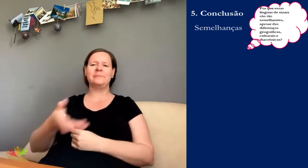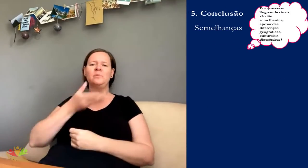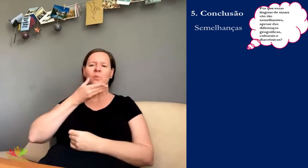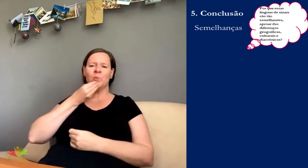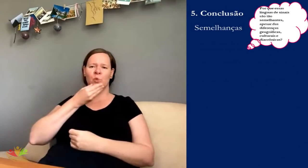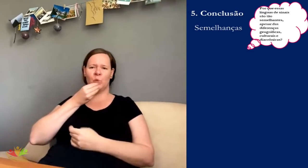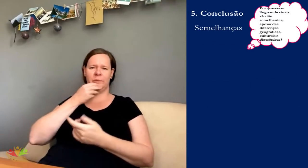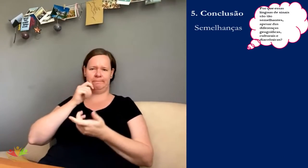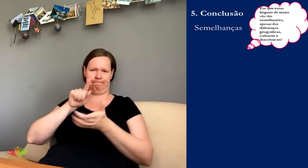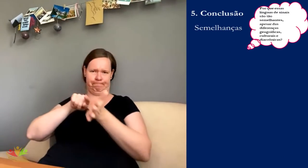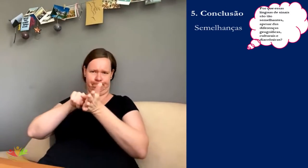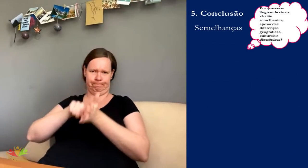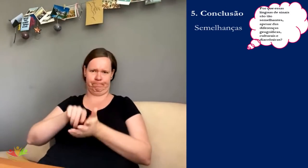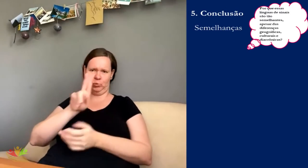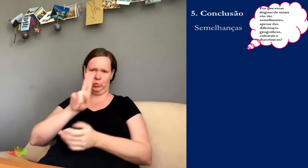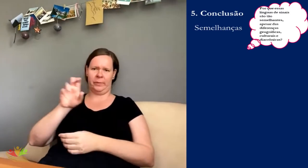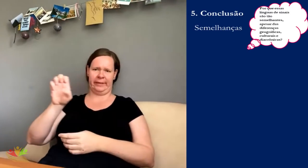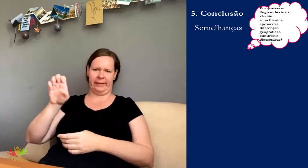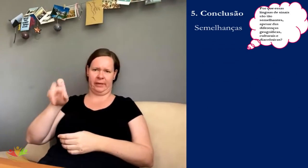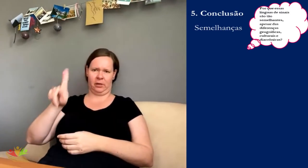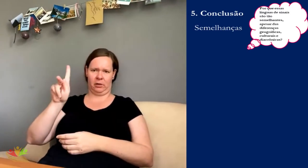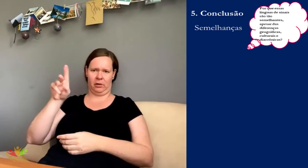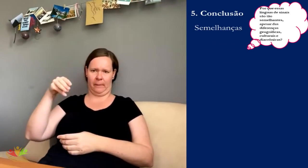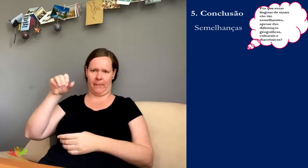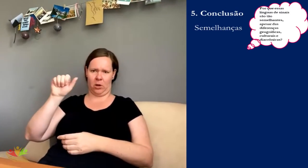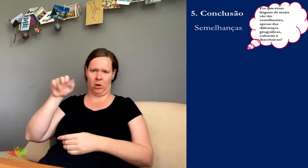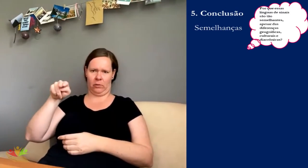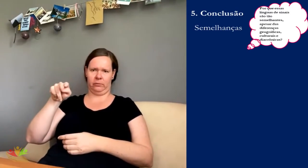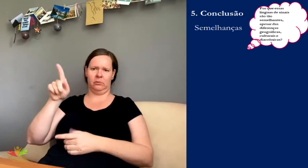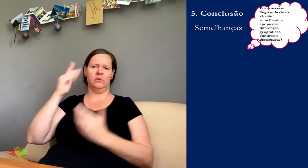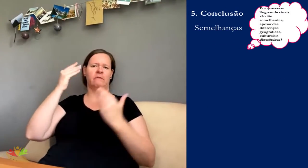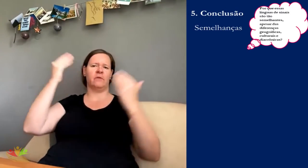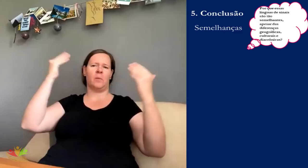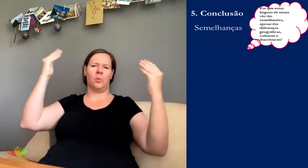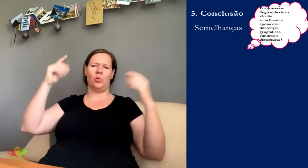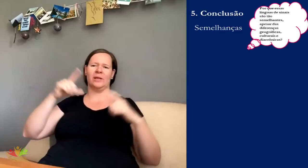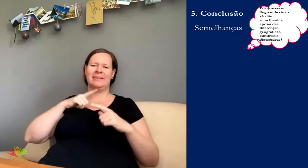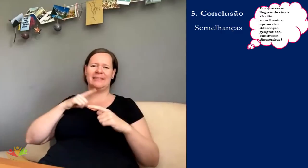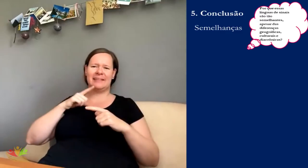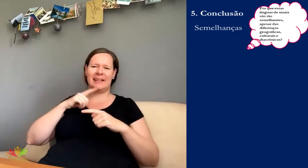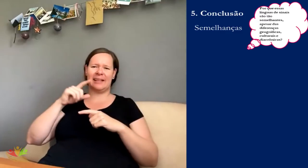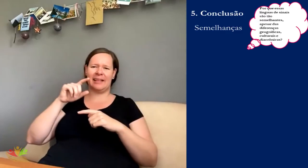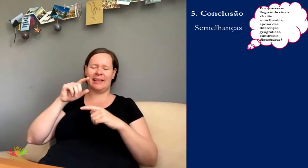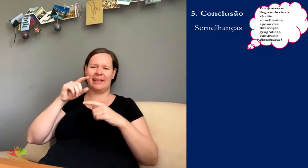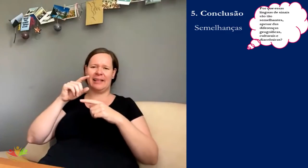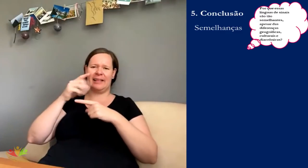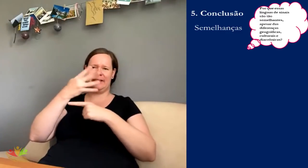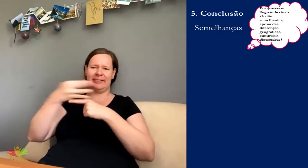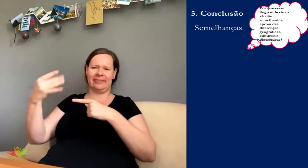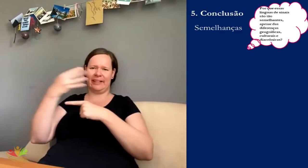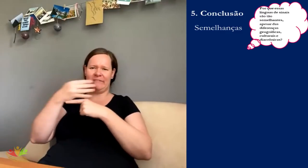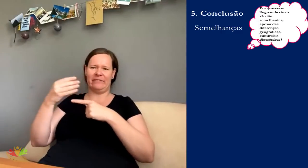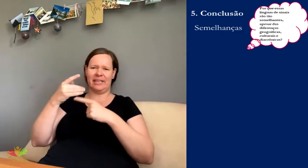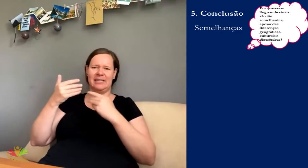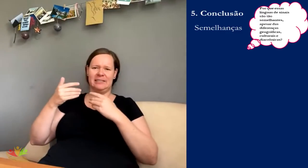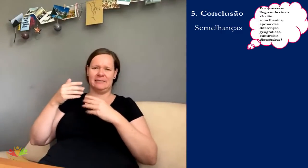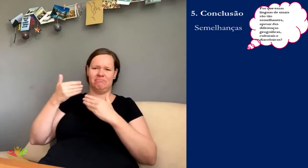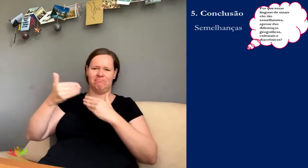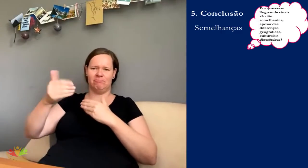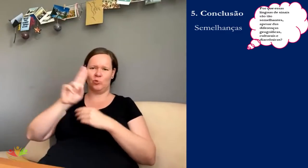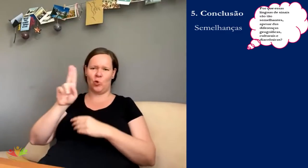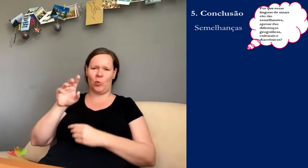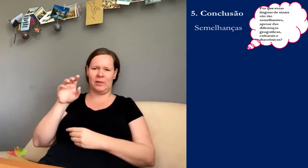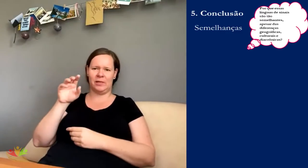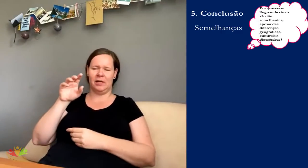Vamos para o próximo slide. Um pesquisador chamado Ekman, muito